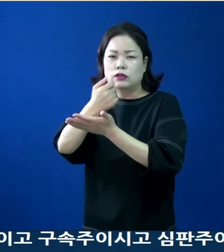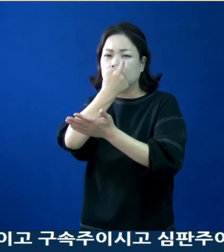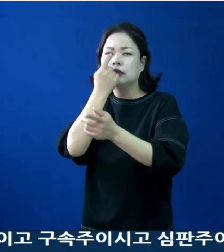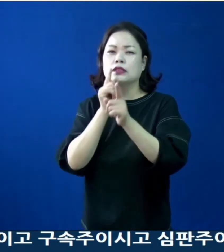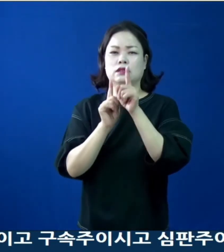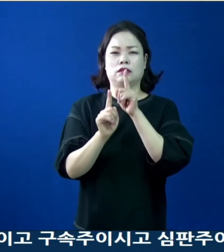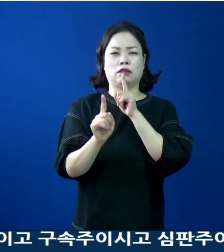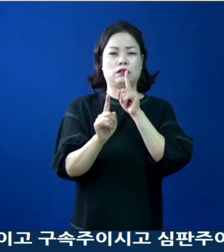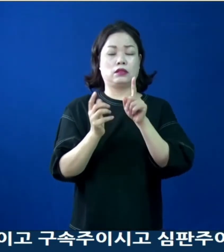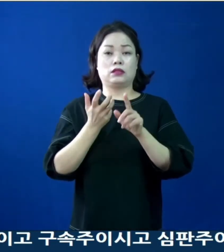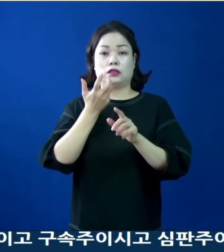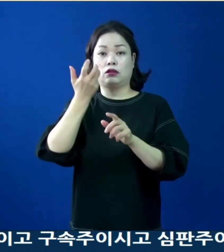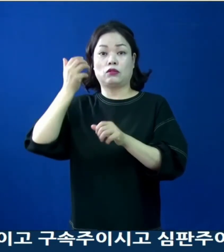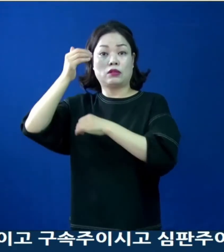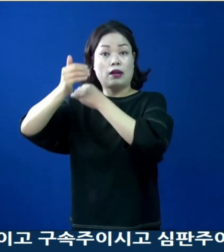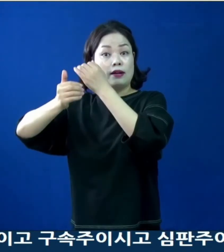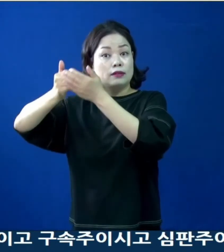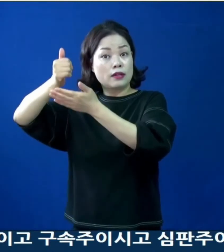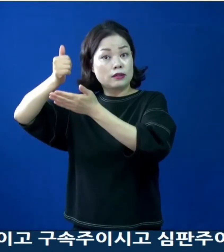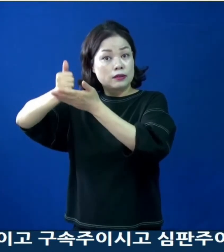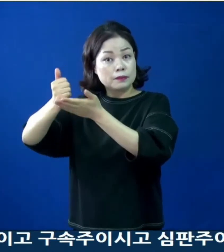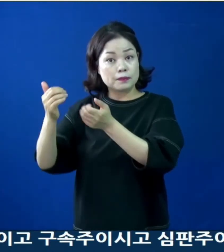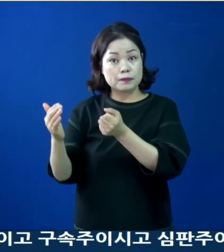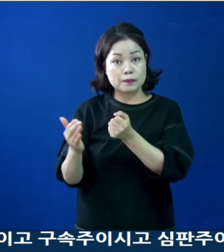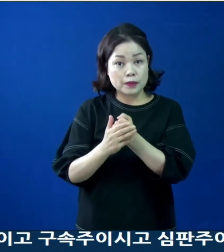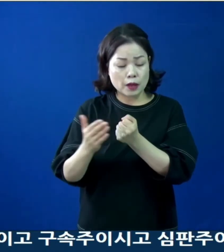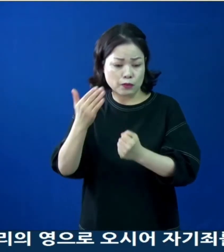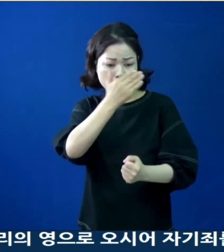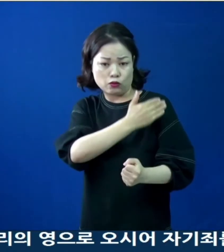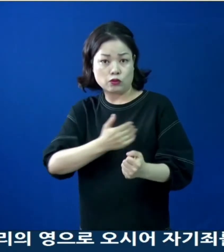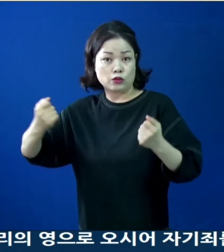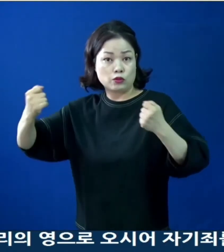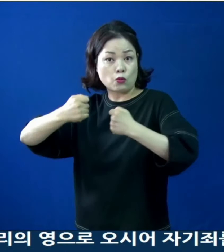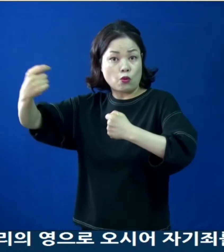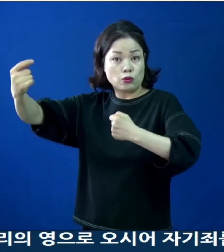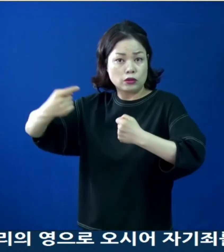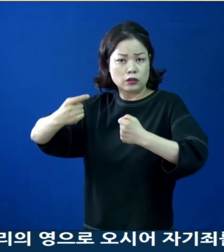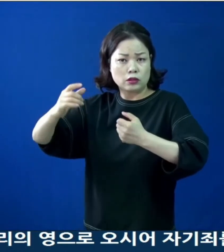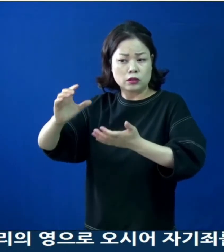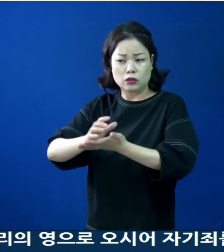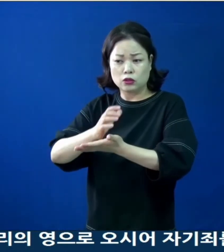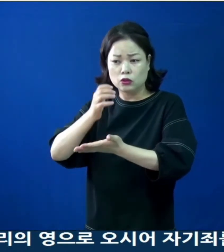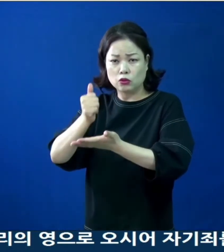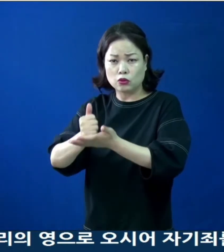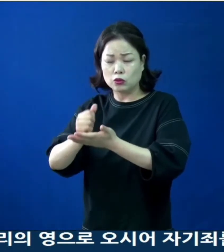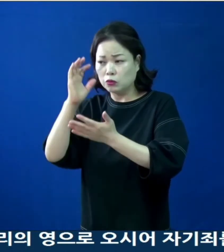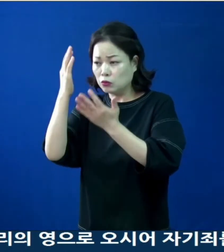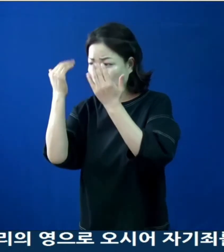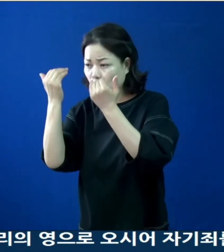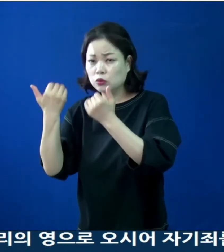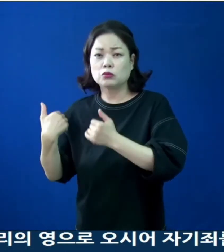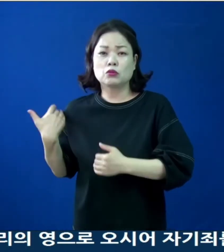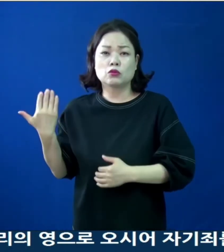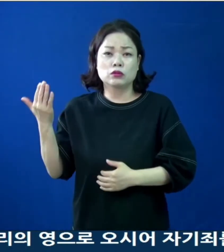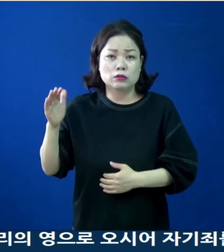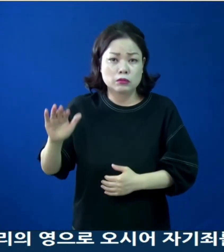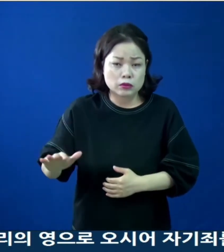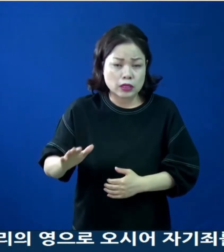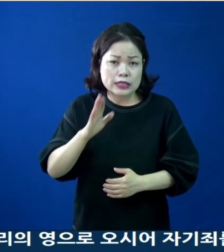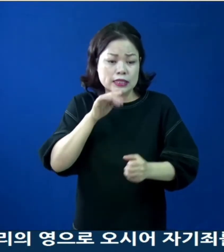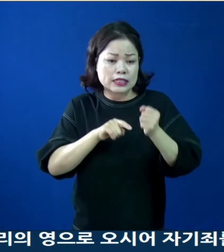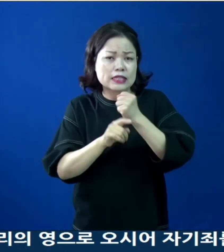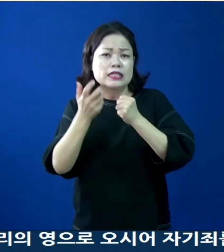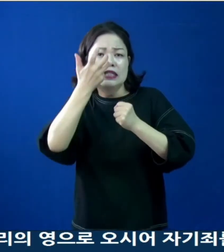증언하는 성령 하나님 때문에 육신을 입고 오신 예수 그리스도는 보지 못했지만 진리의 영으로 우리